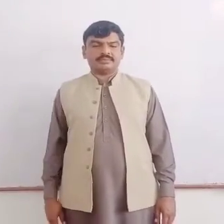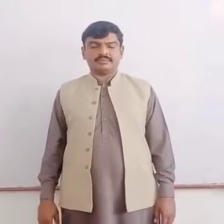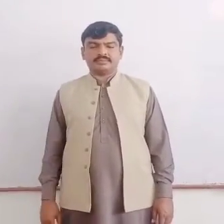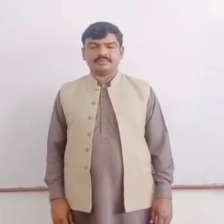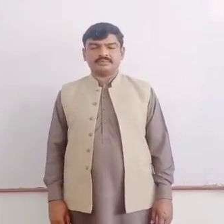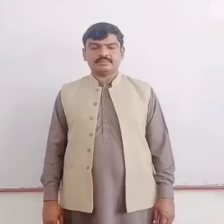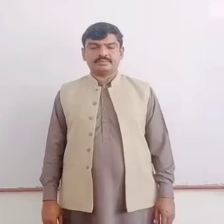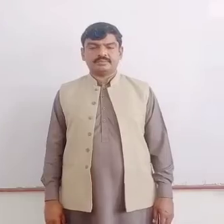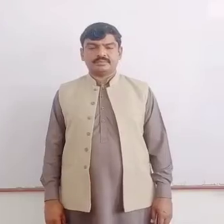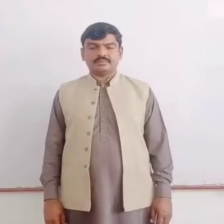लालटेन,